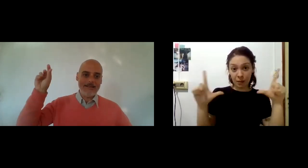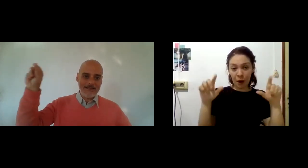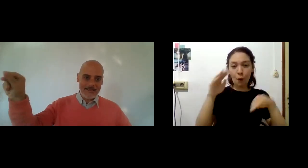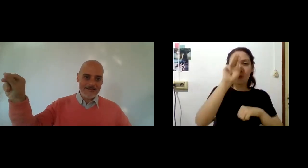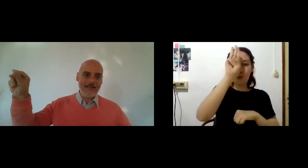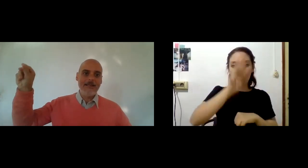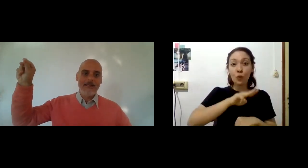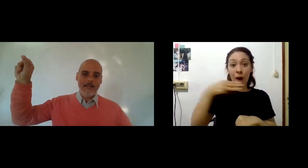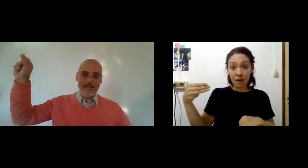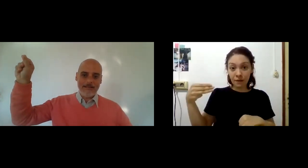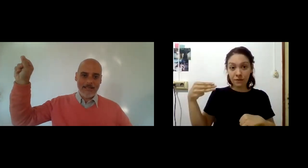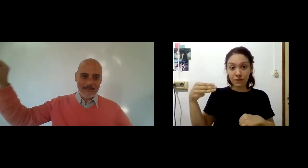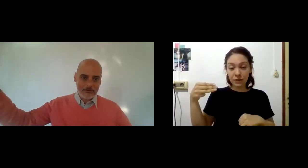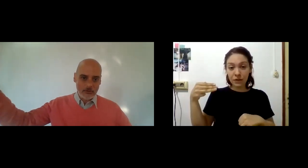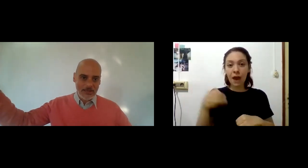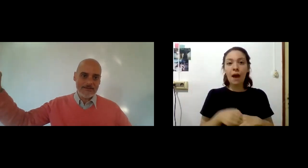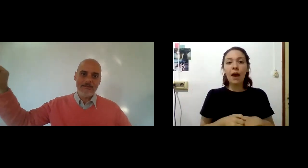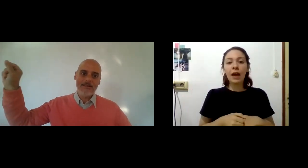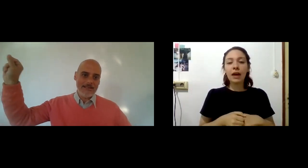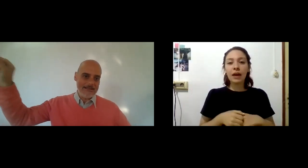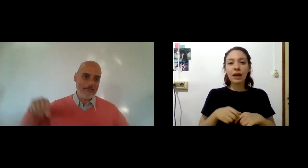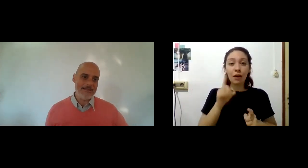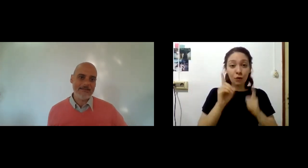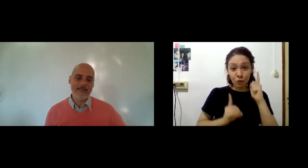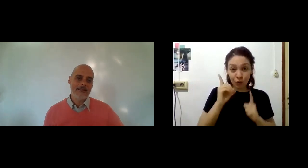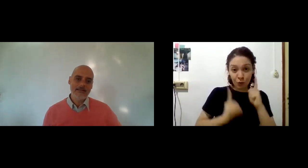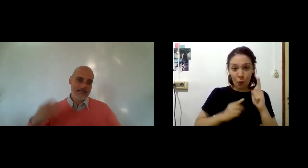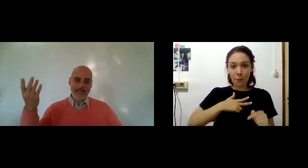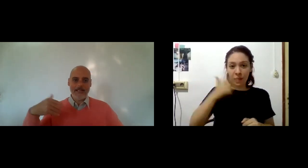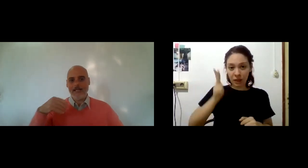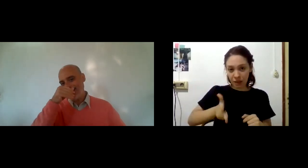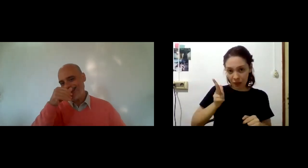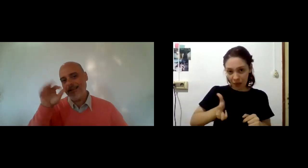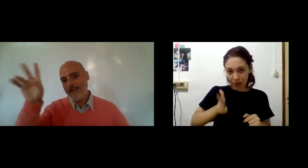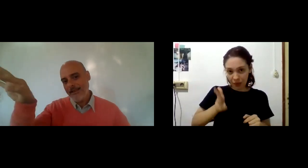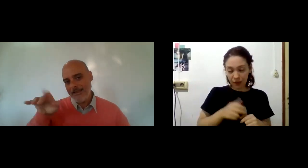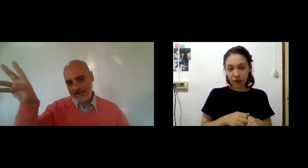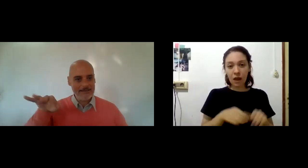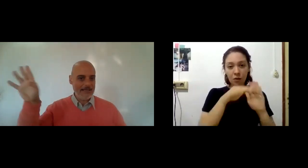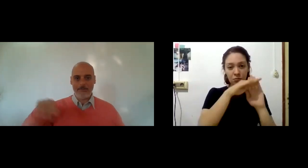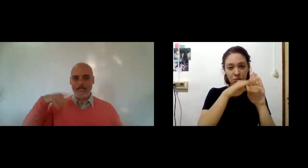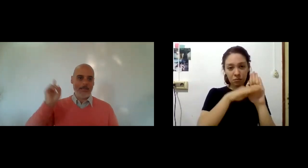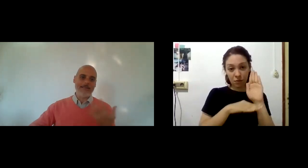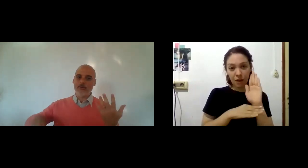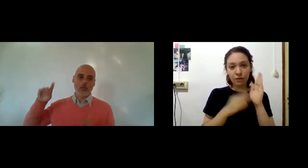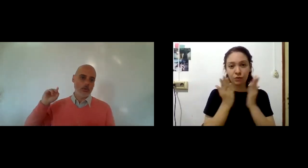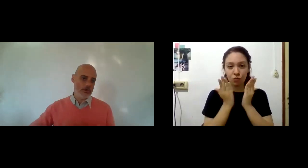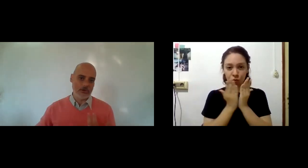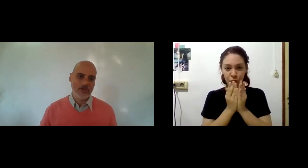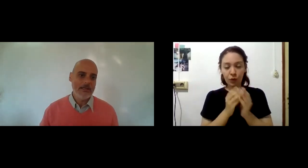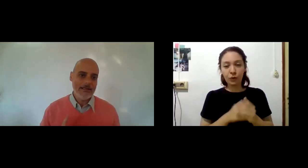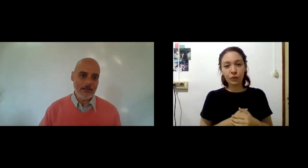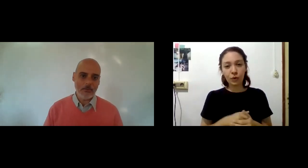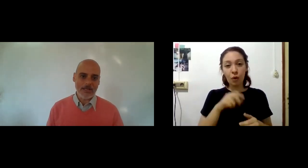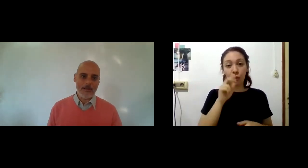entran, van a enseñanza, tecnicaturas, y ahí les aparece la nuestra, entran y ahí ven el plan de